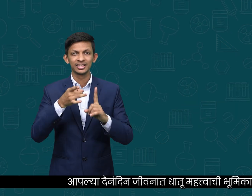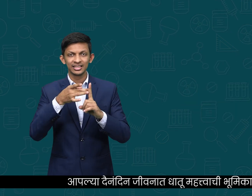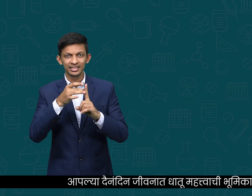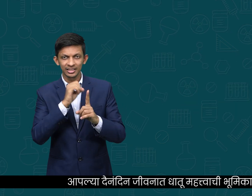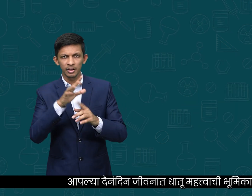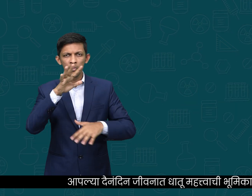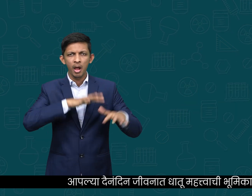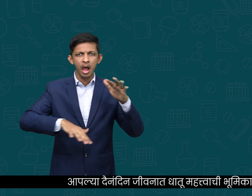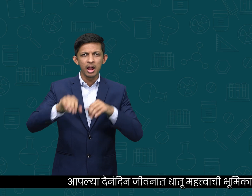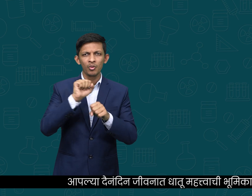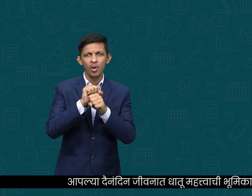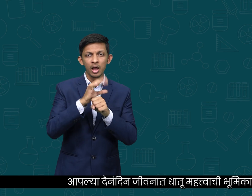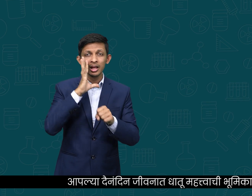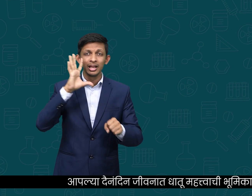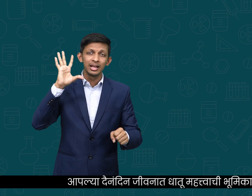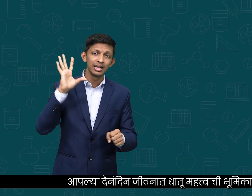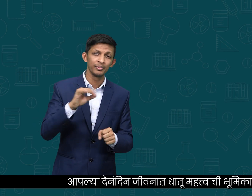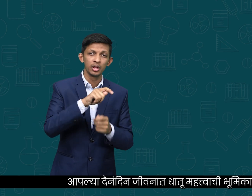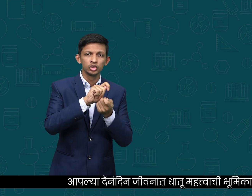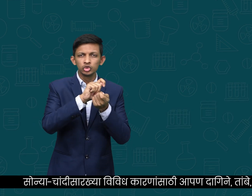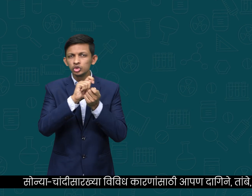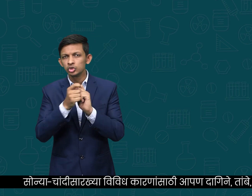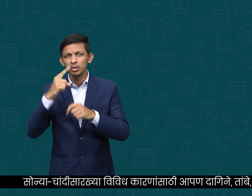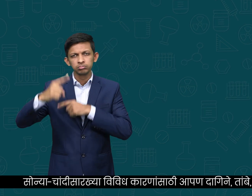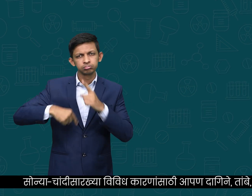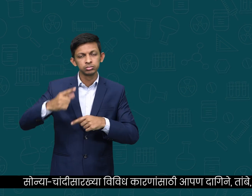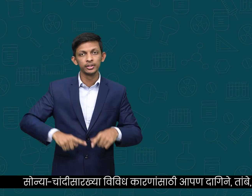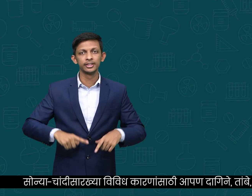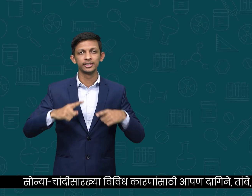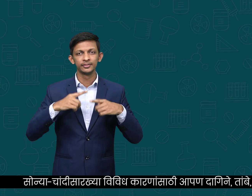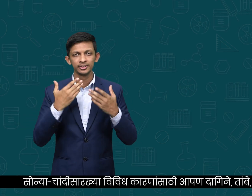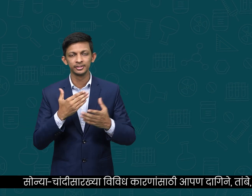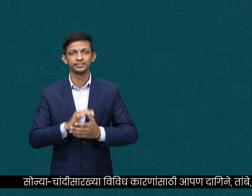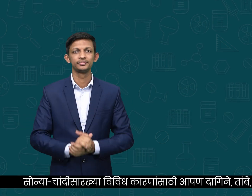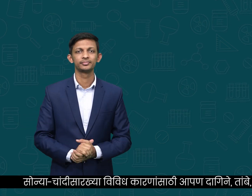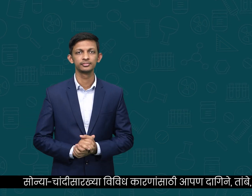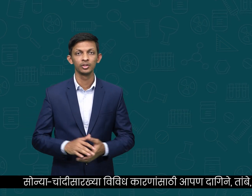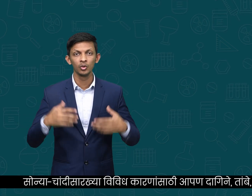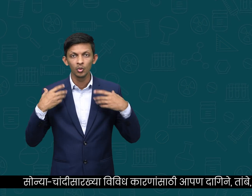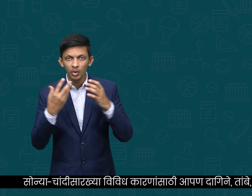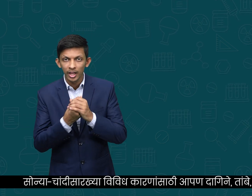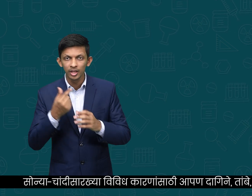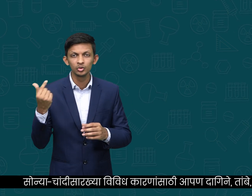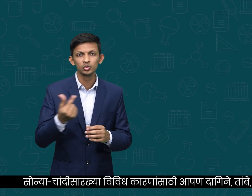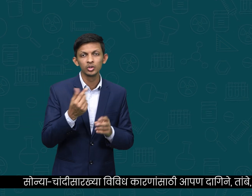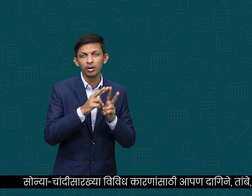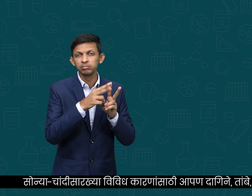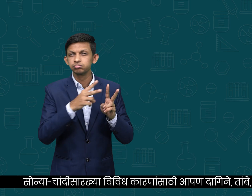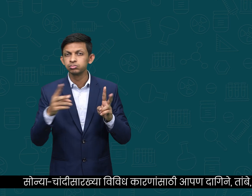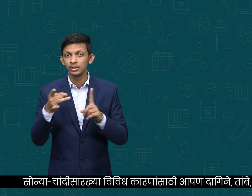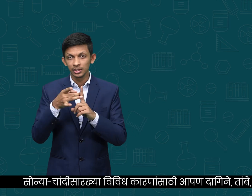आपल्या दैनंदिन जीवनात धातू महत्त्वाची भूमिका बजावतात. सोन्या चांदीसारख्या विविध कारणांसाठी आपण दागिने, तांबे,